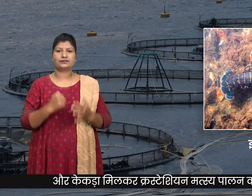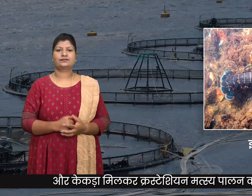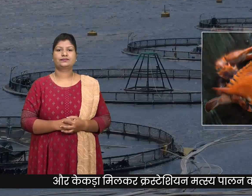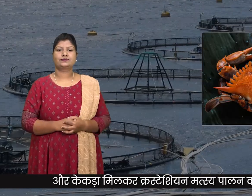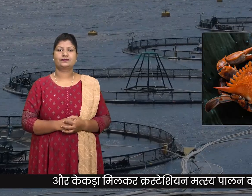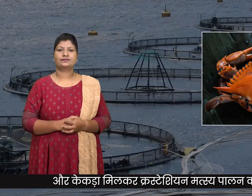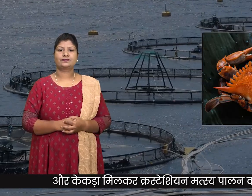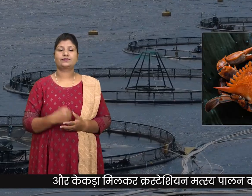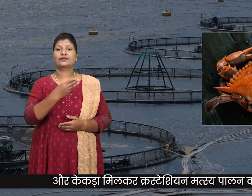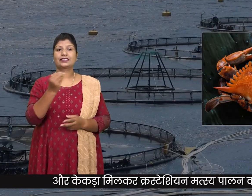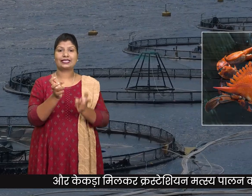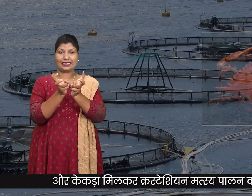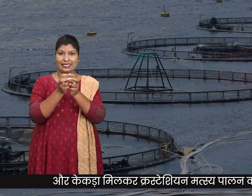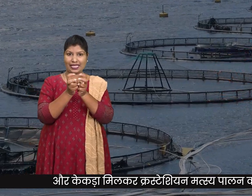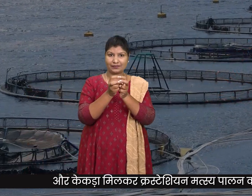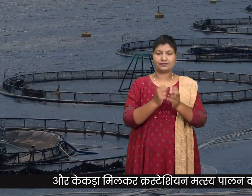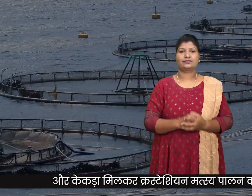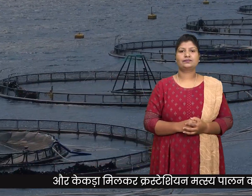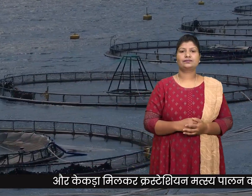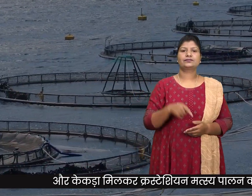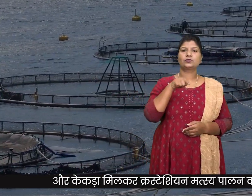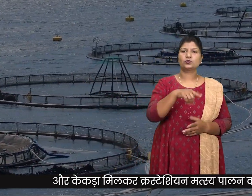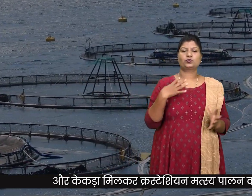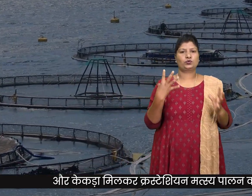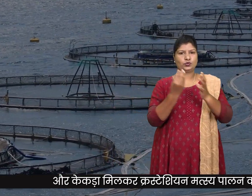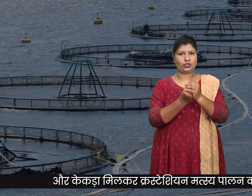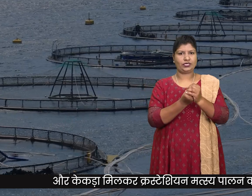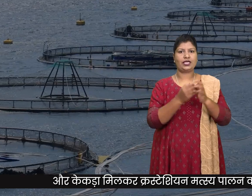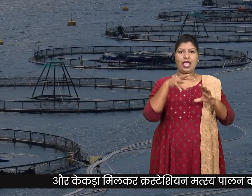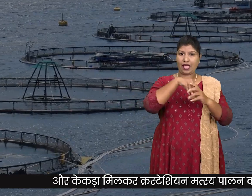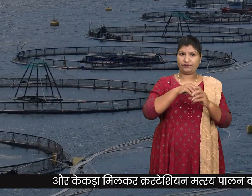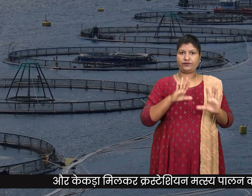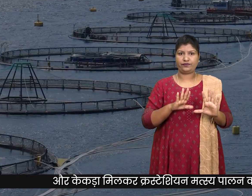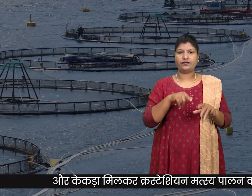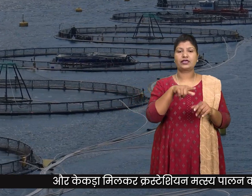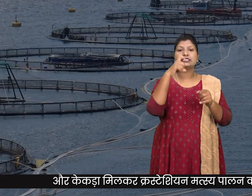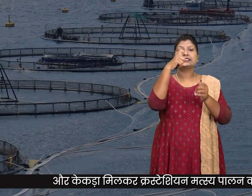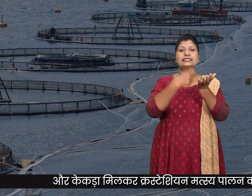और केकड़ा मिलकर क्रस्टेशियन मत्स्य पालन का गठन करते हैं।